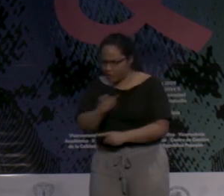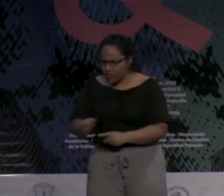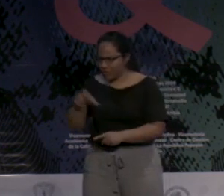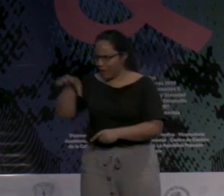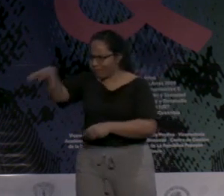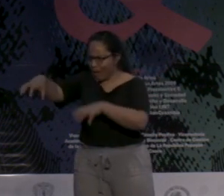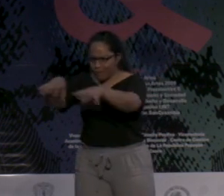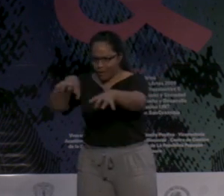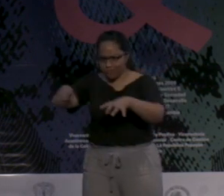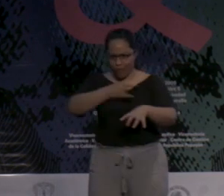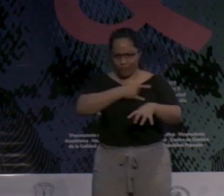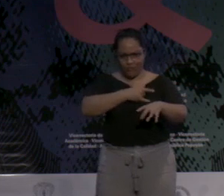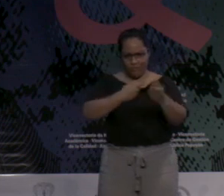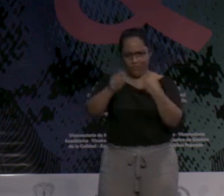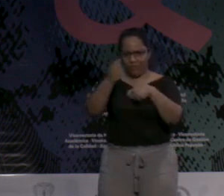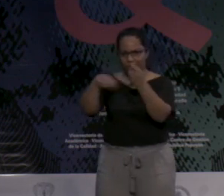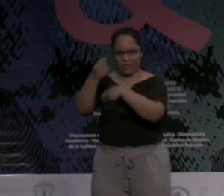del Andén.